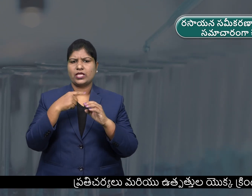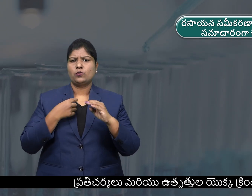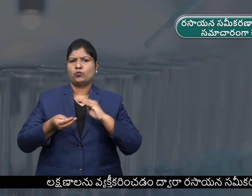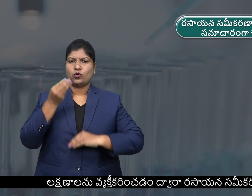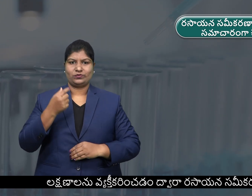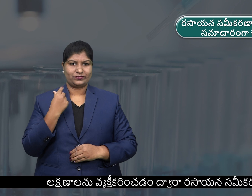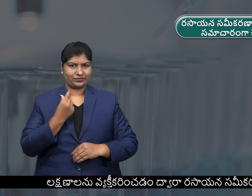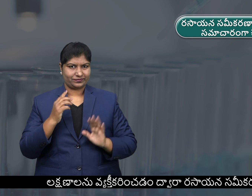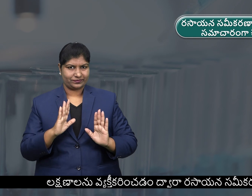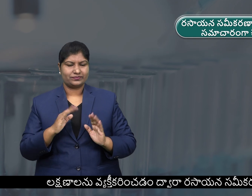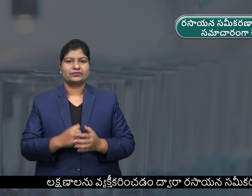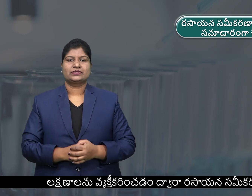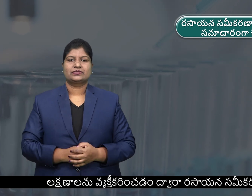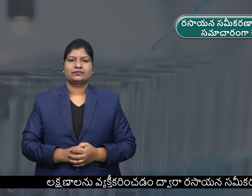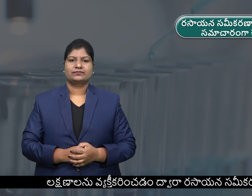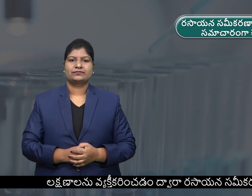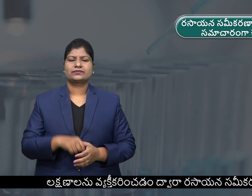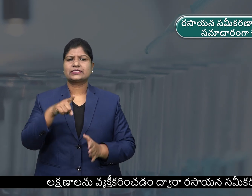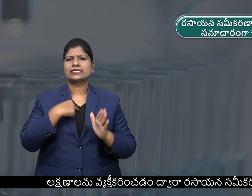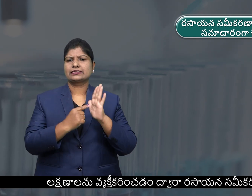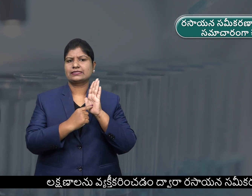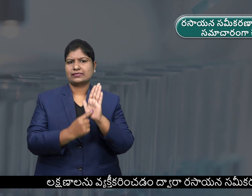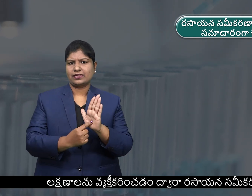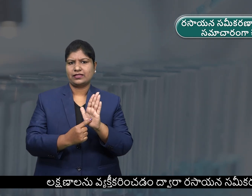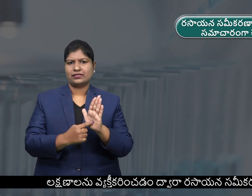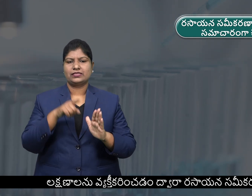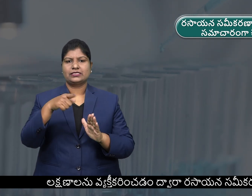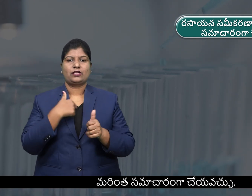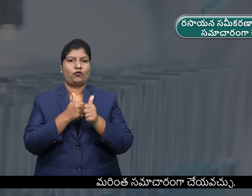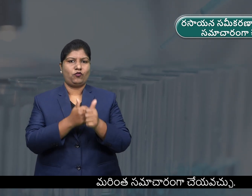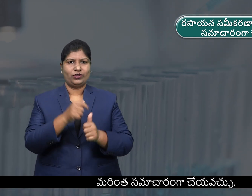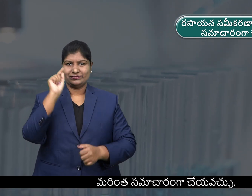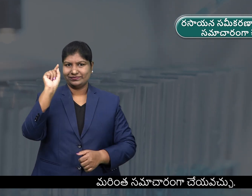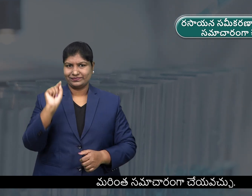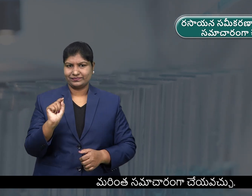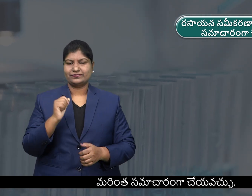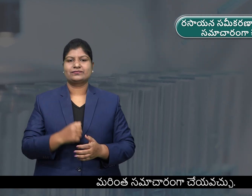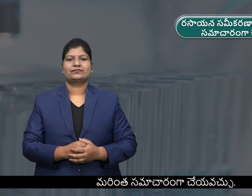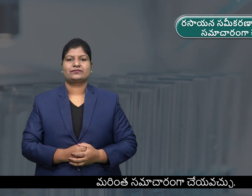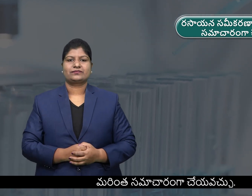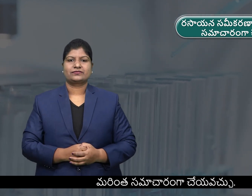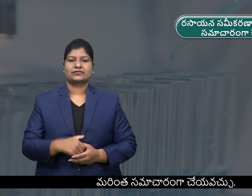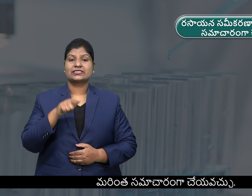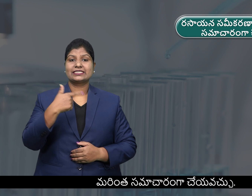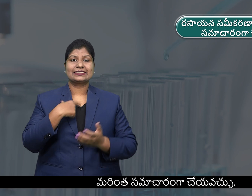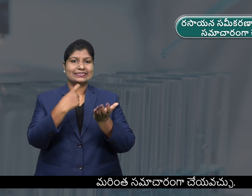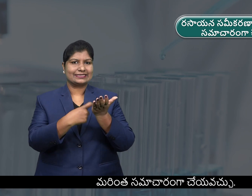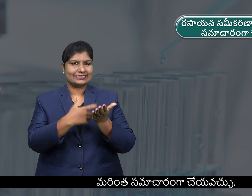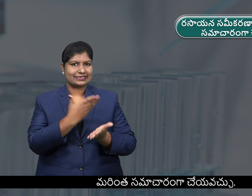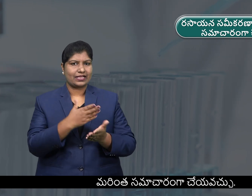లక్షణాలను వ్యక్తీకరించడం ద్వారా రసాయన సమీకరణాలను మరింత సమాచారవంతంగా చేయవచ్చు.